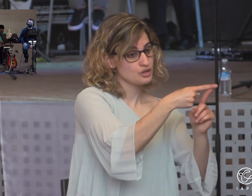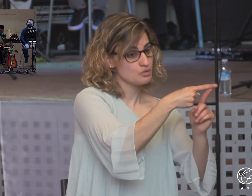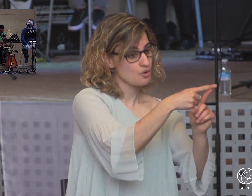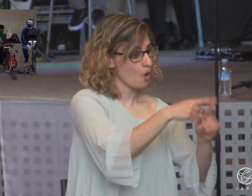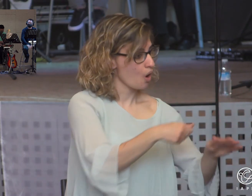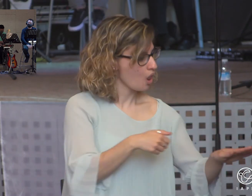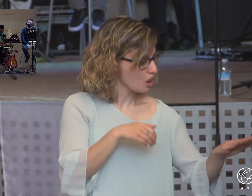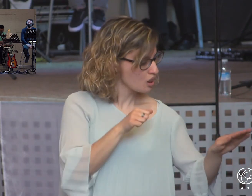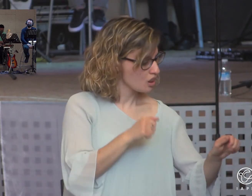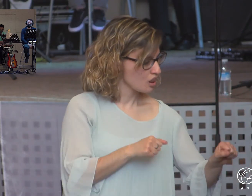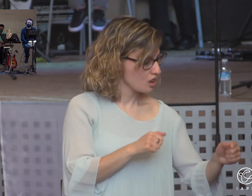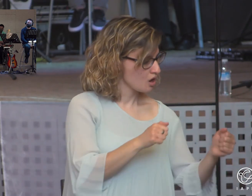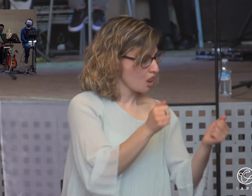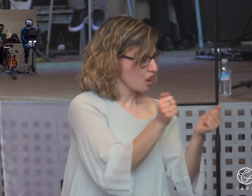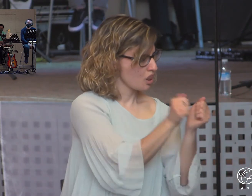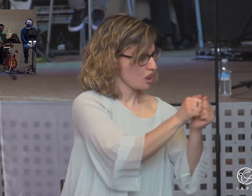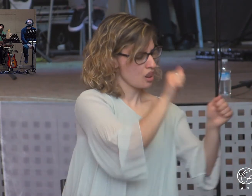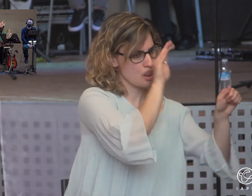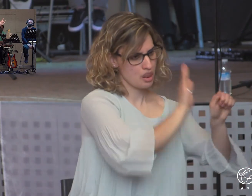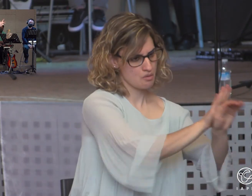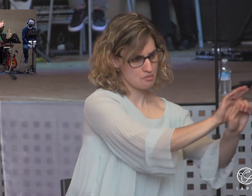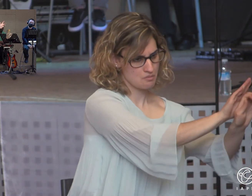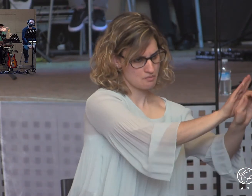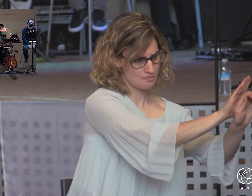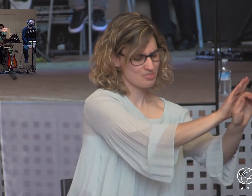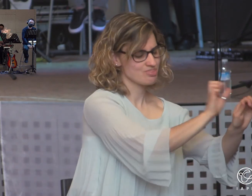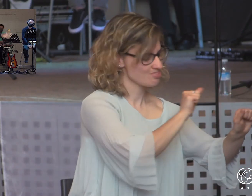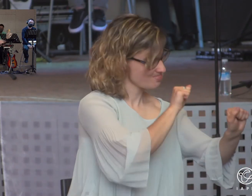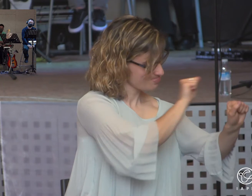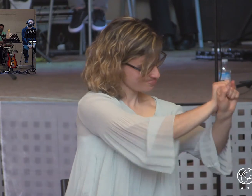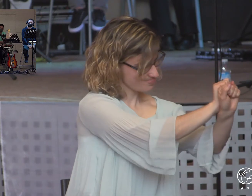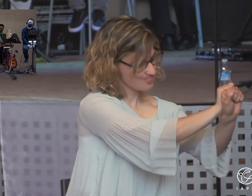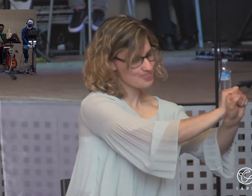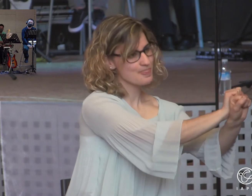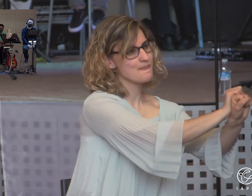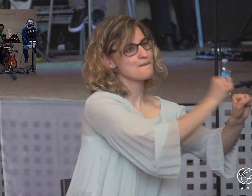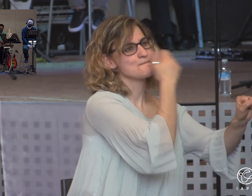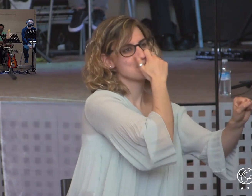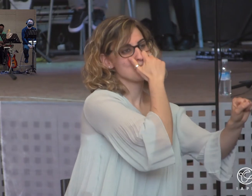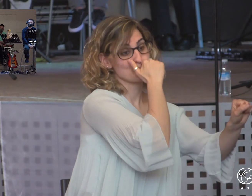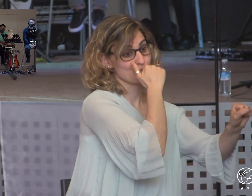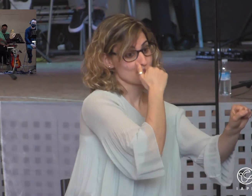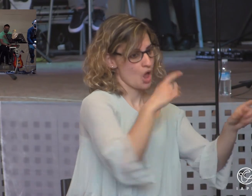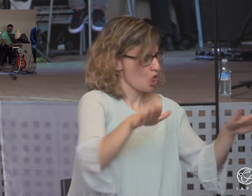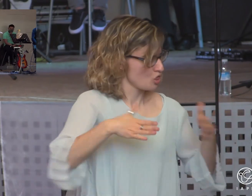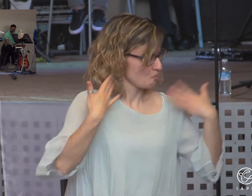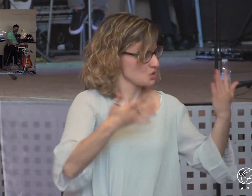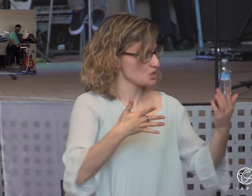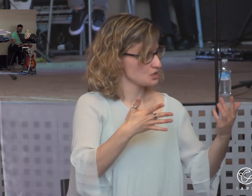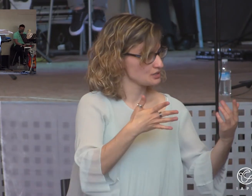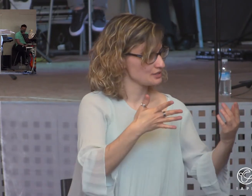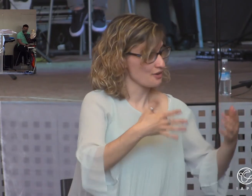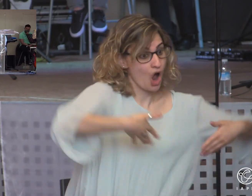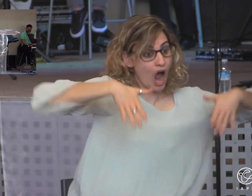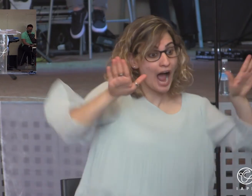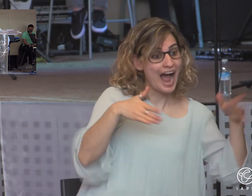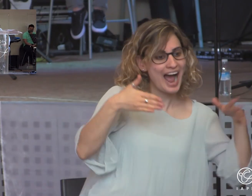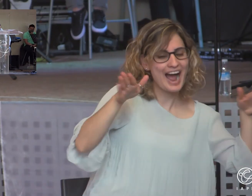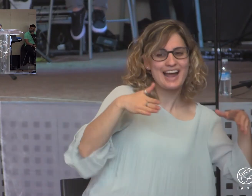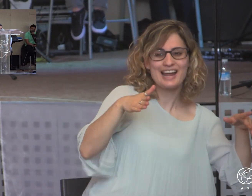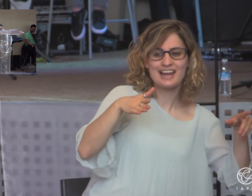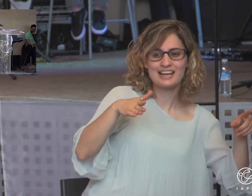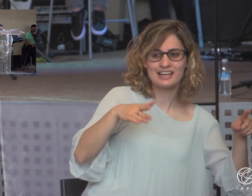que estáis buscando. El que fue crucificado no está aquí. La muerte no le